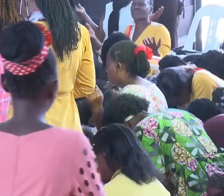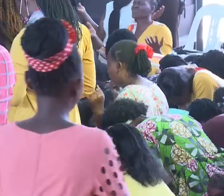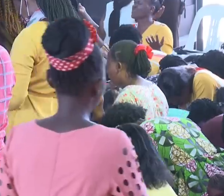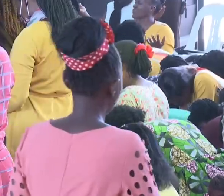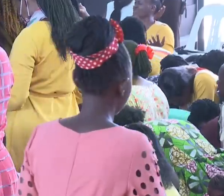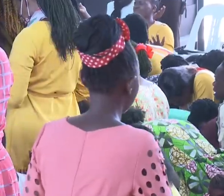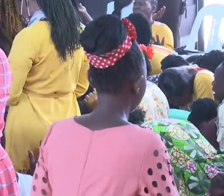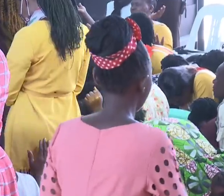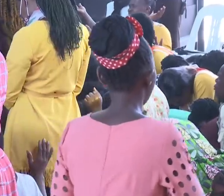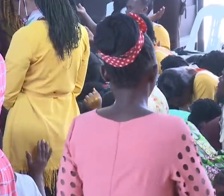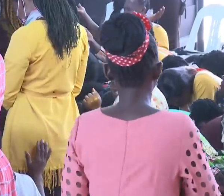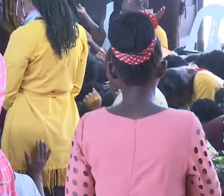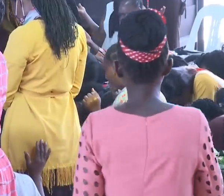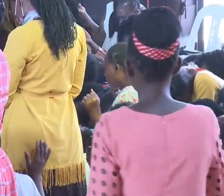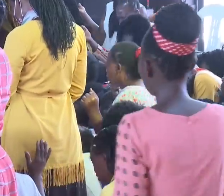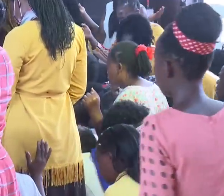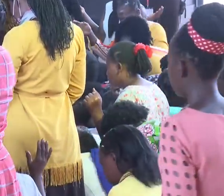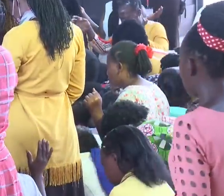Obukawu bulema okutulya.